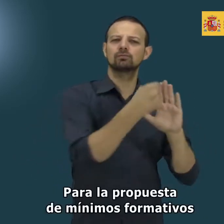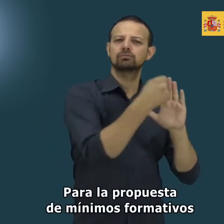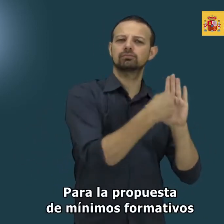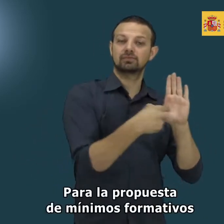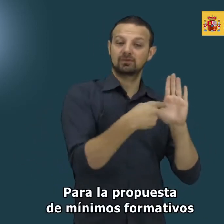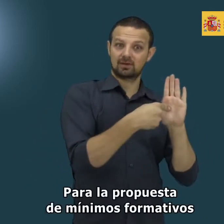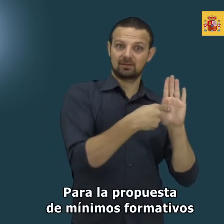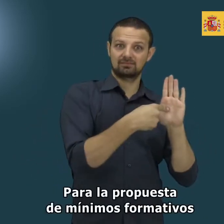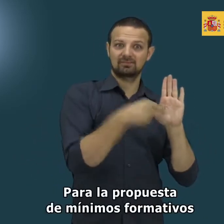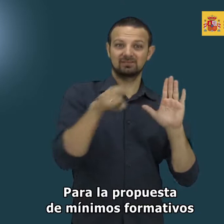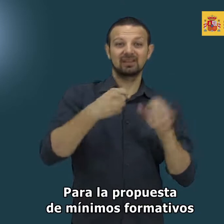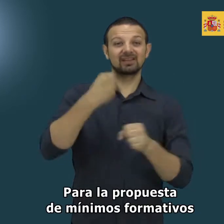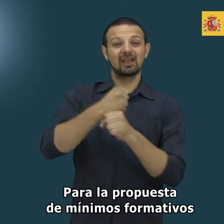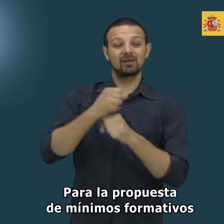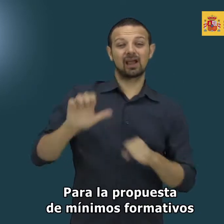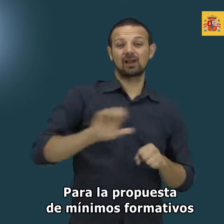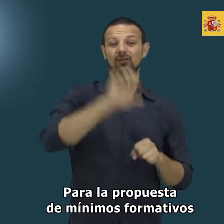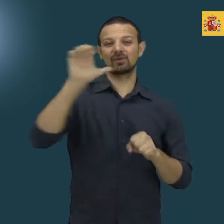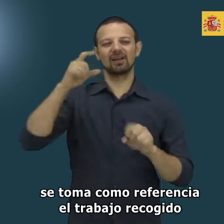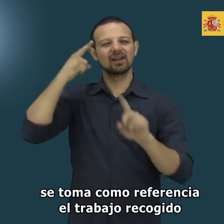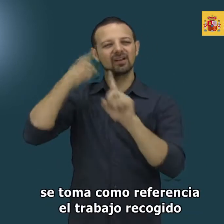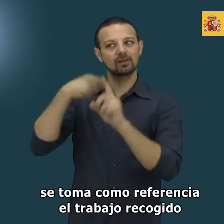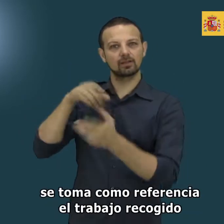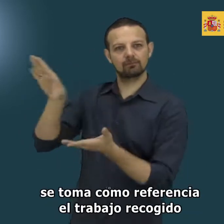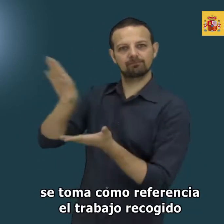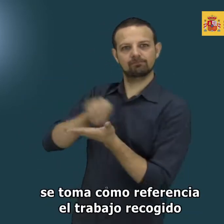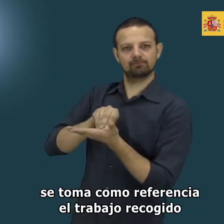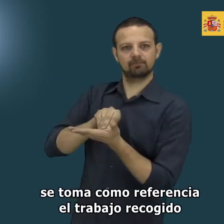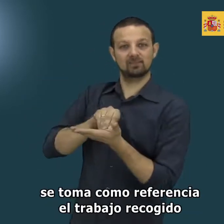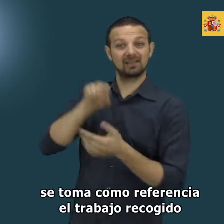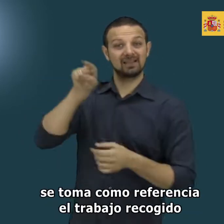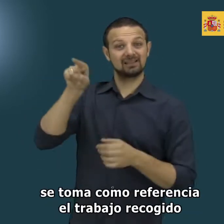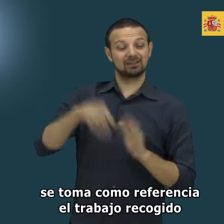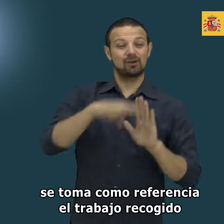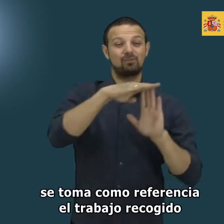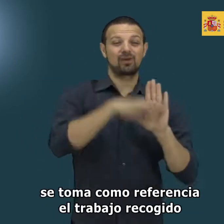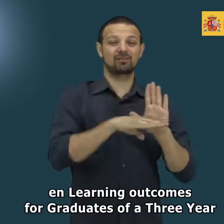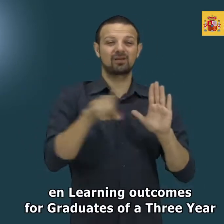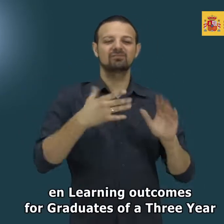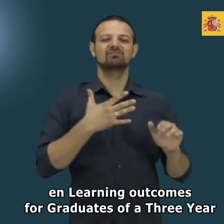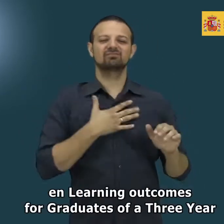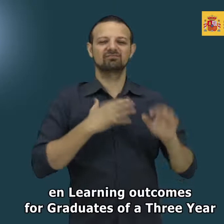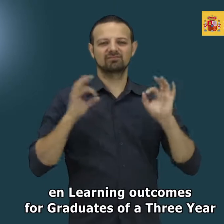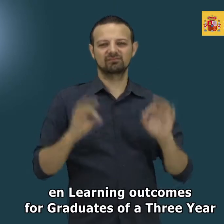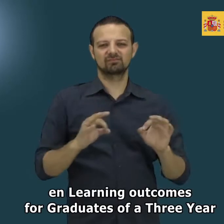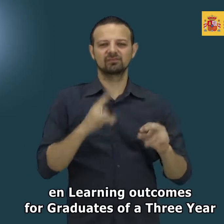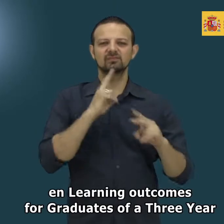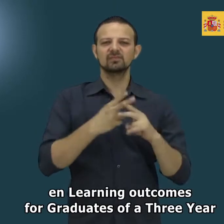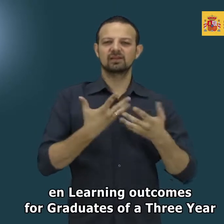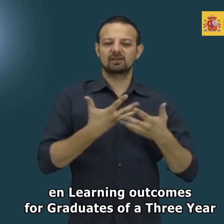Para la propuesta de mínimos formativos, se toma como referencia el trabajo recogido en Learning Accounts for